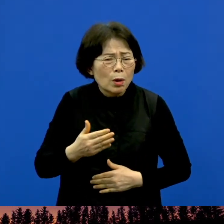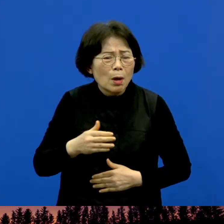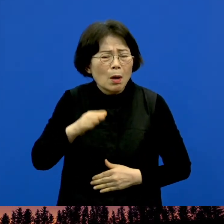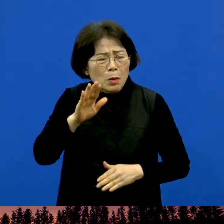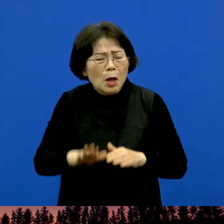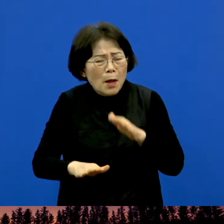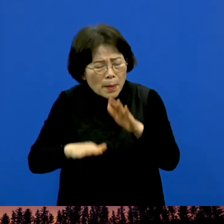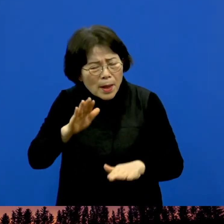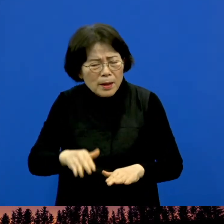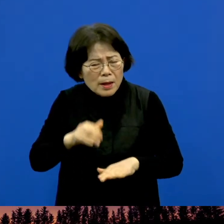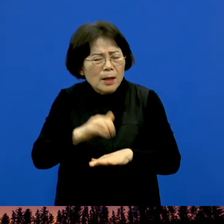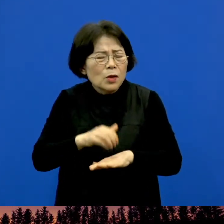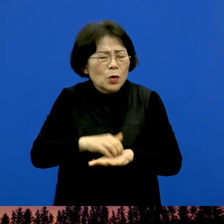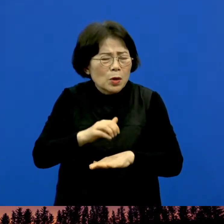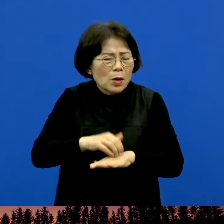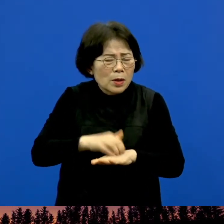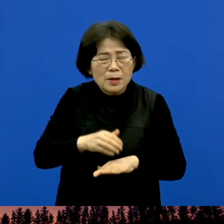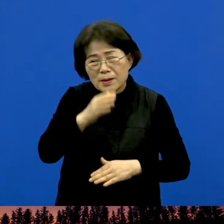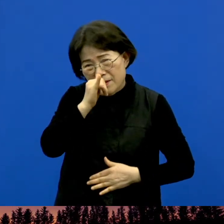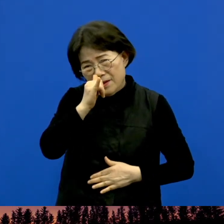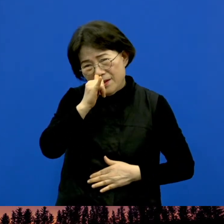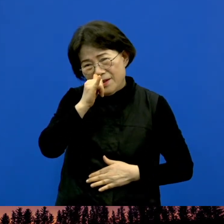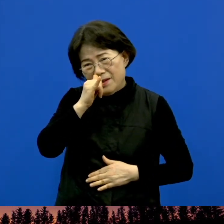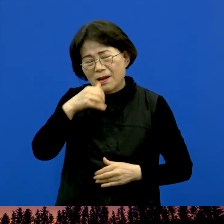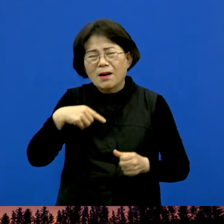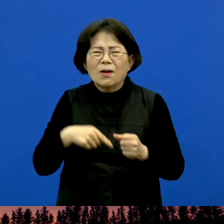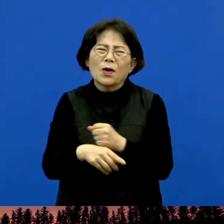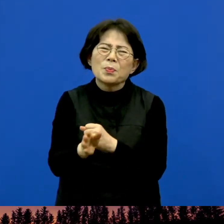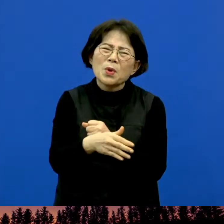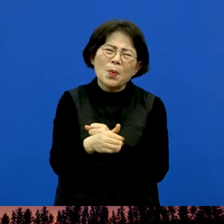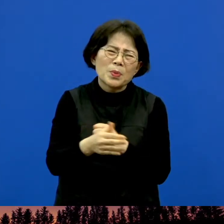뭐 그거 한다고 돌을 닦는데 아무 의미 없는 거.